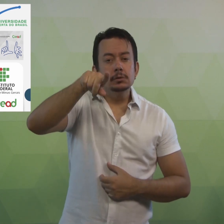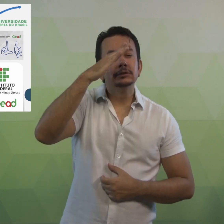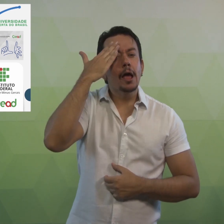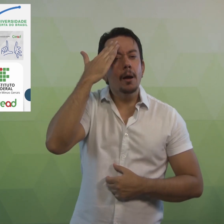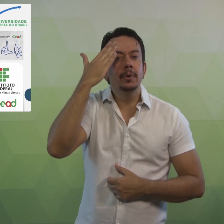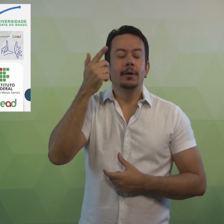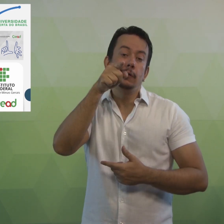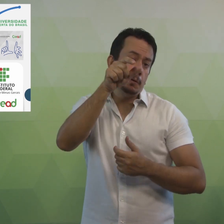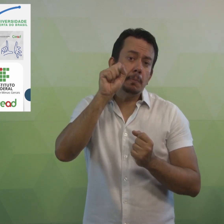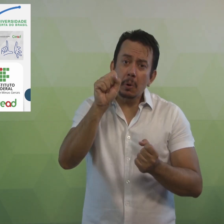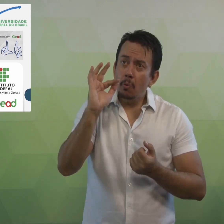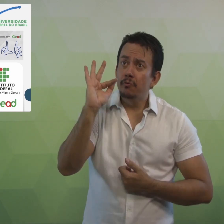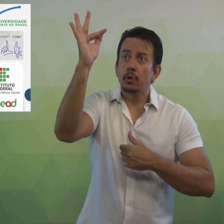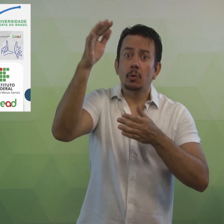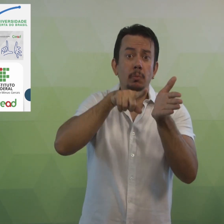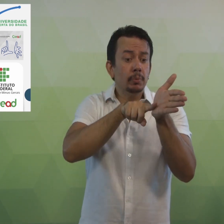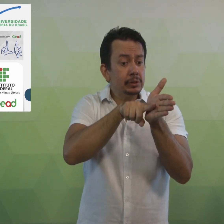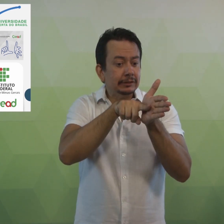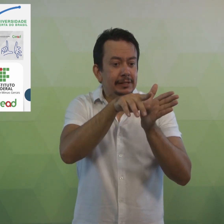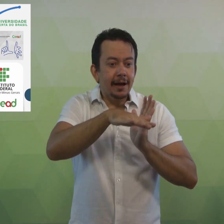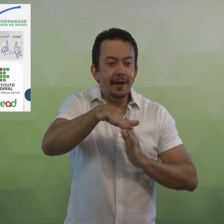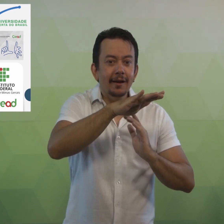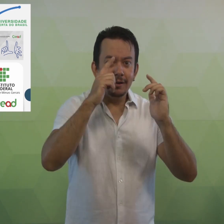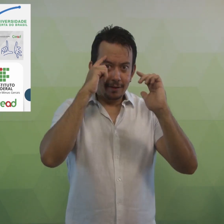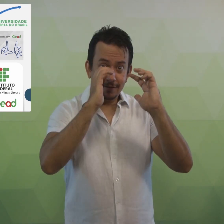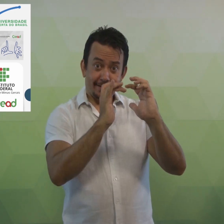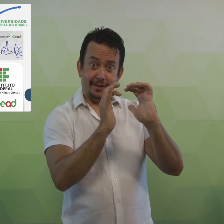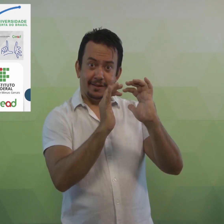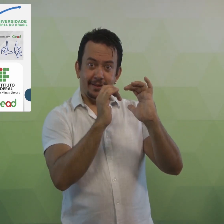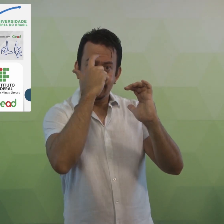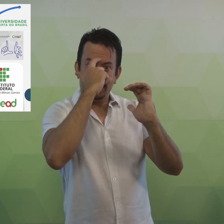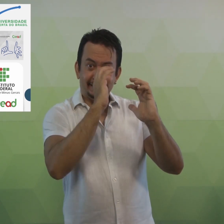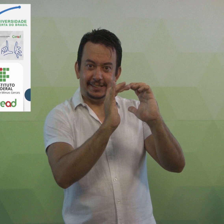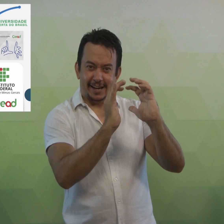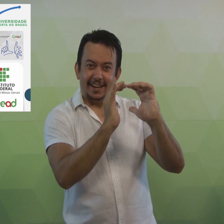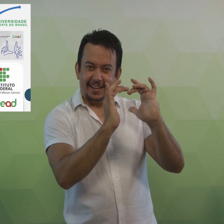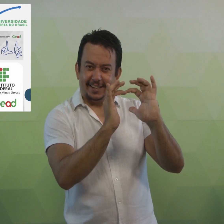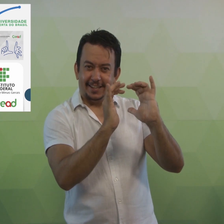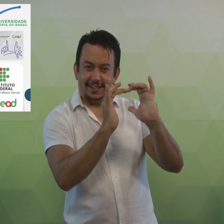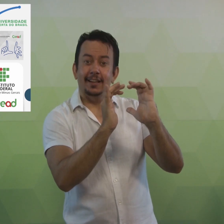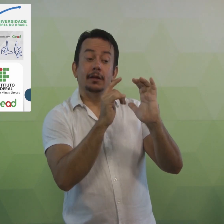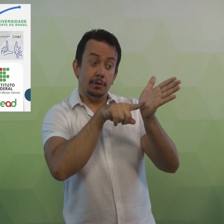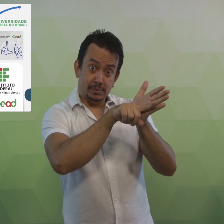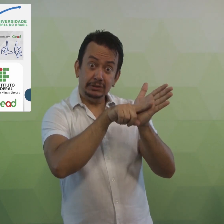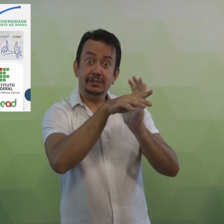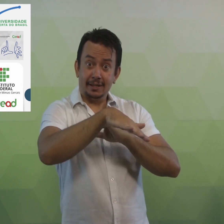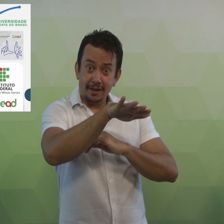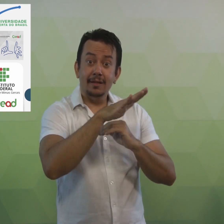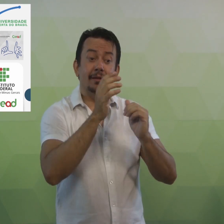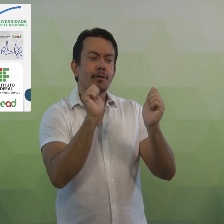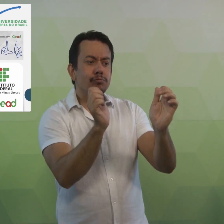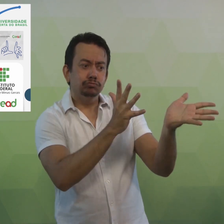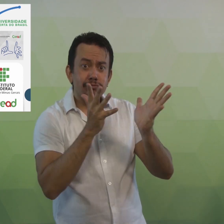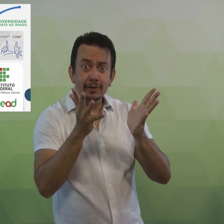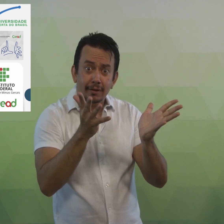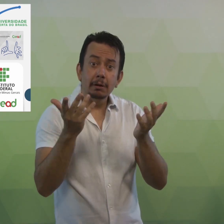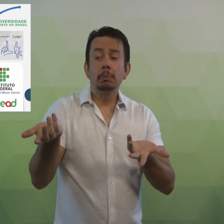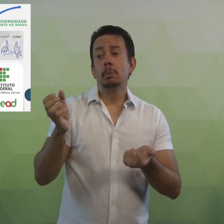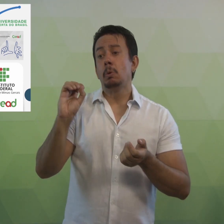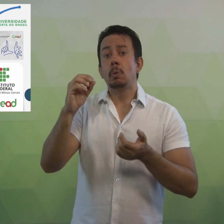desenvolvimento de como funciona a psicolinguística. Vocês também futuramente, vocês podem estar fazendo mais pesquisas, trabalhando